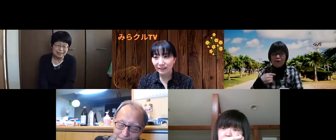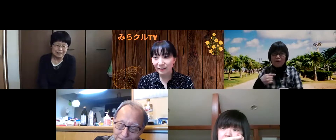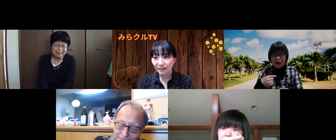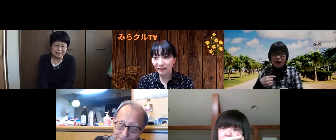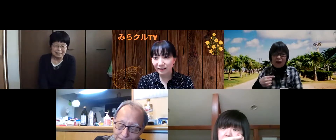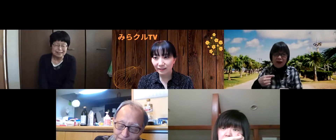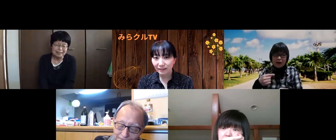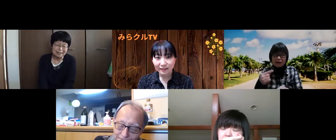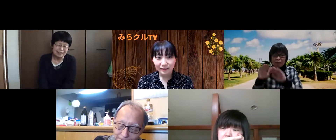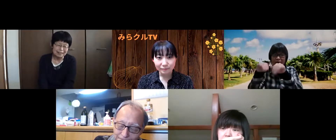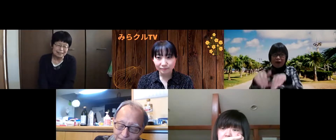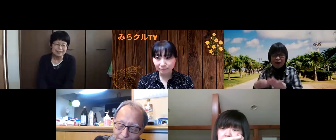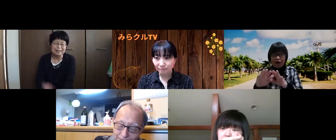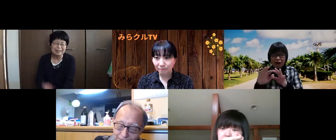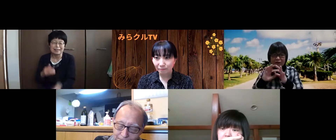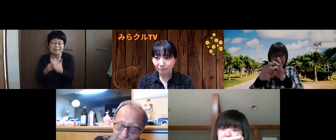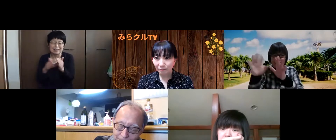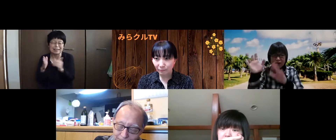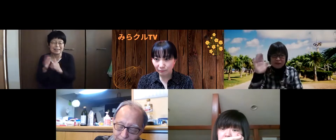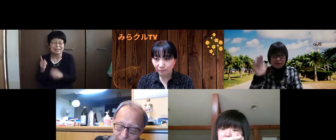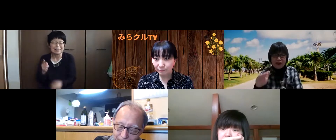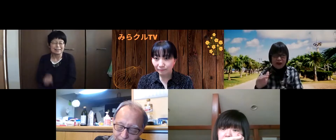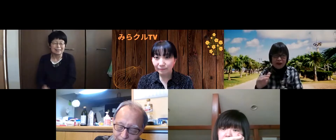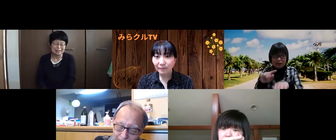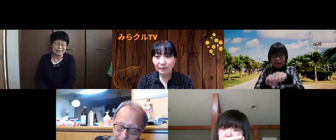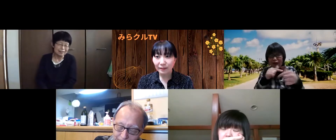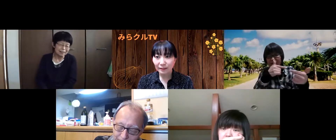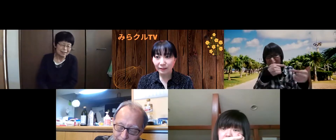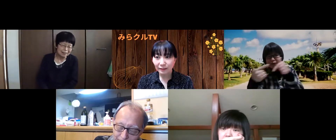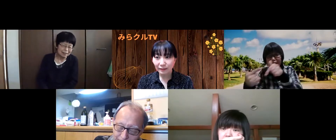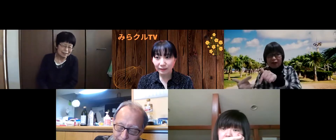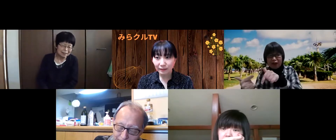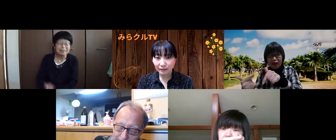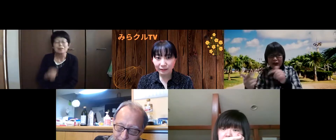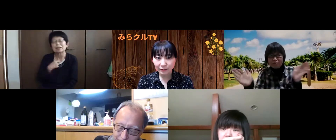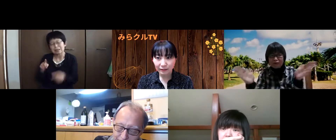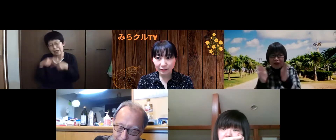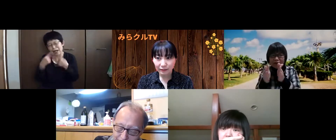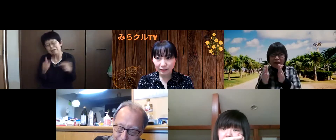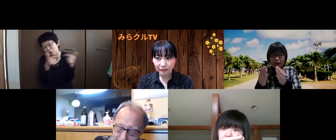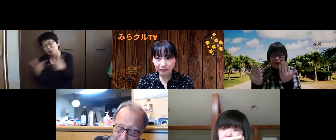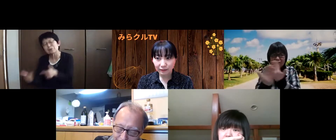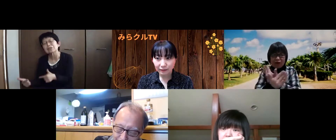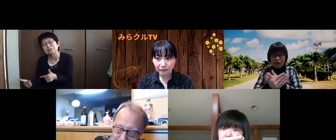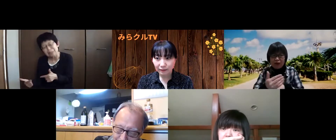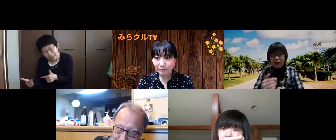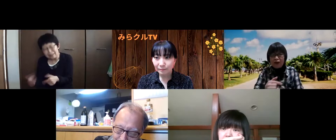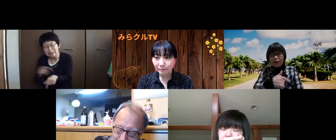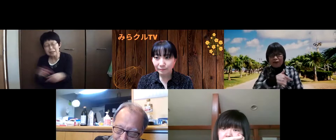で電波がつながらなくて、時間遅くなって短くなってしまって大